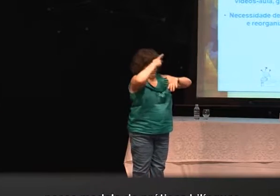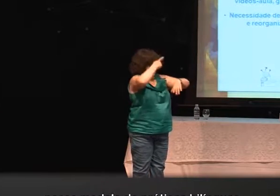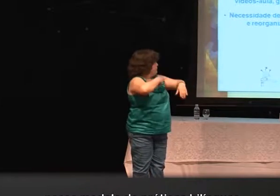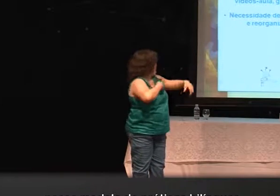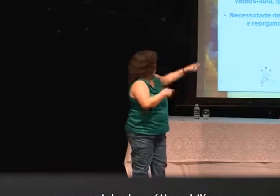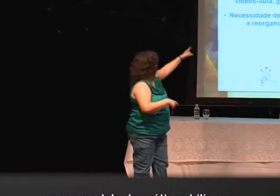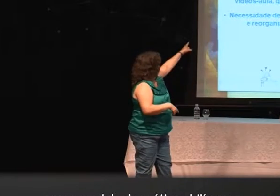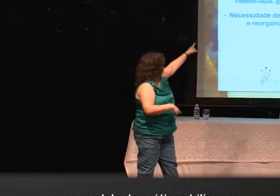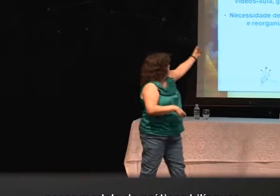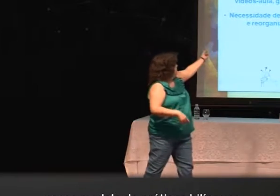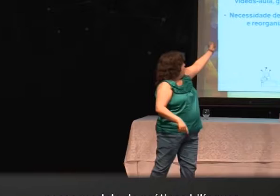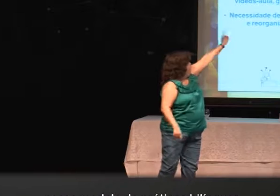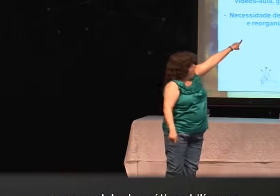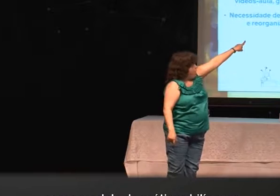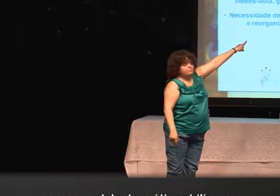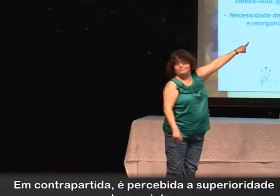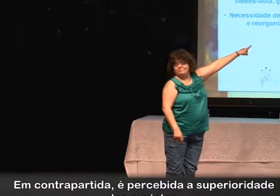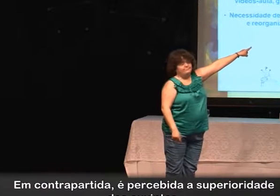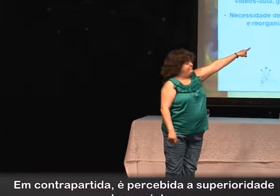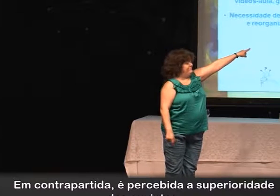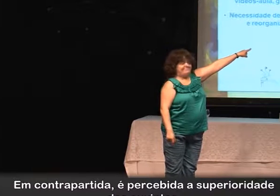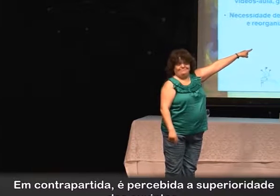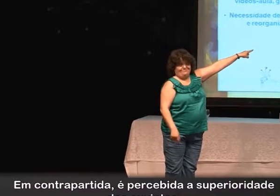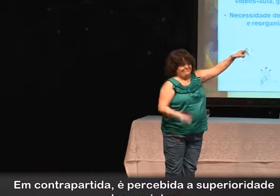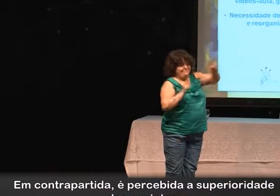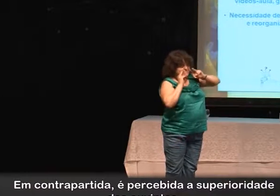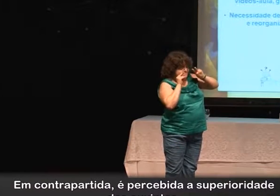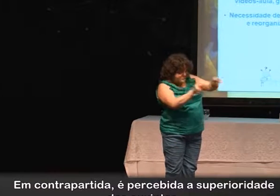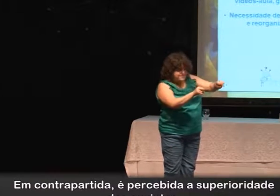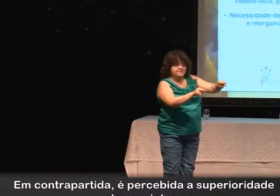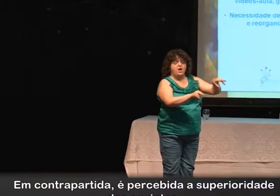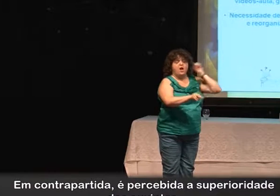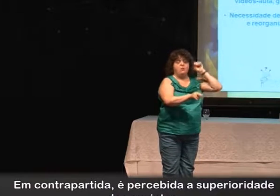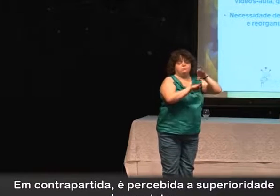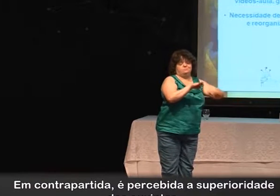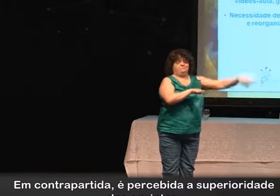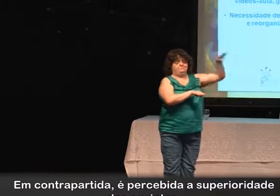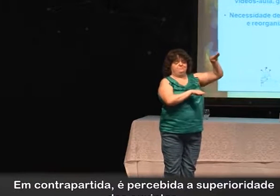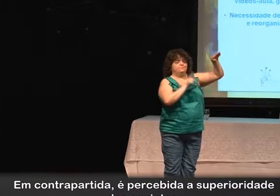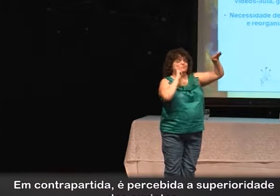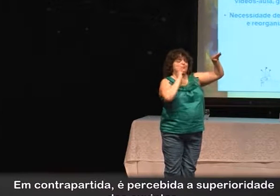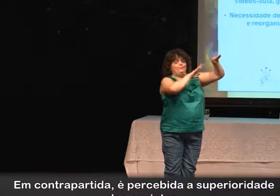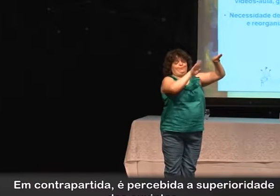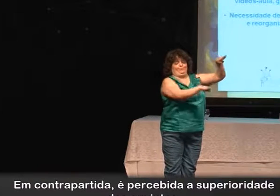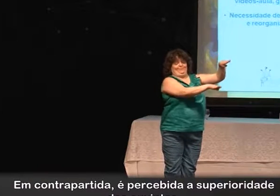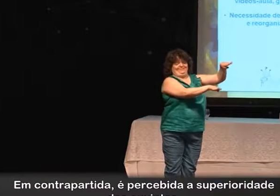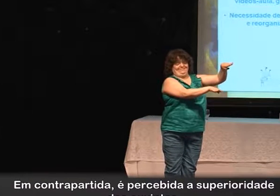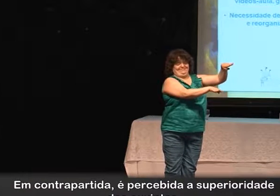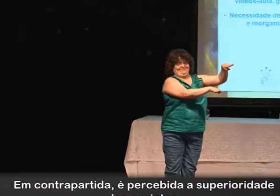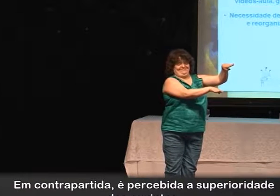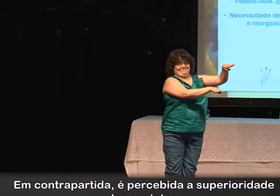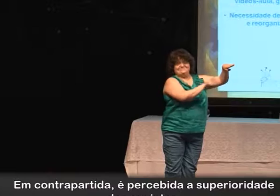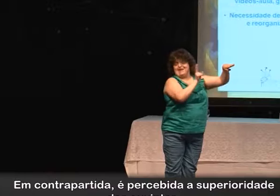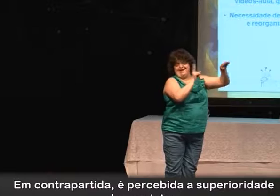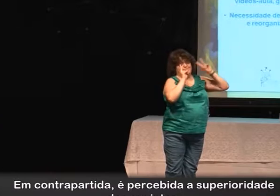bilíngues, nesse modelo de práticas bilíngues, em contrapartida que é percebida a superioridade dos